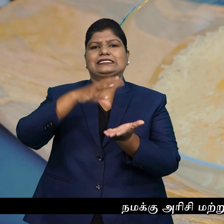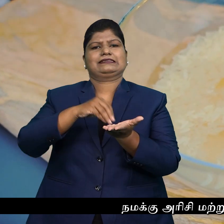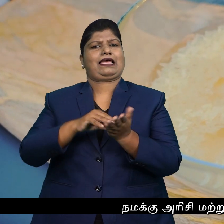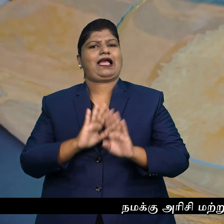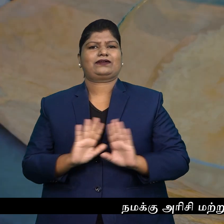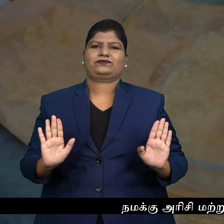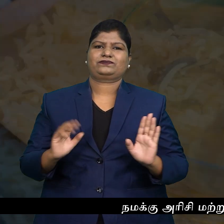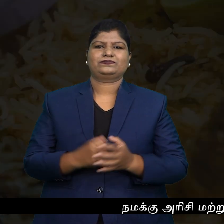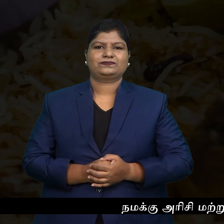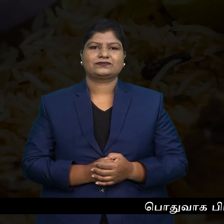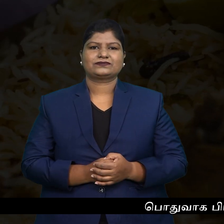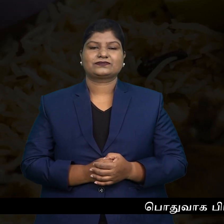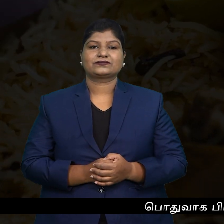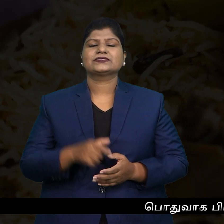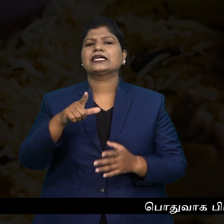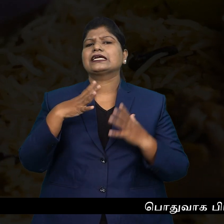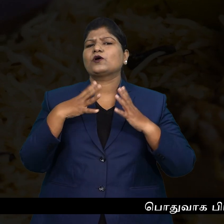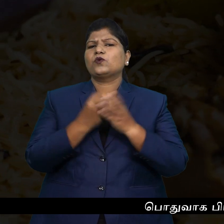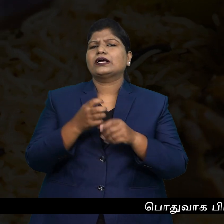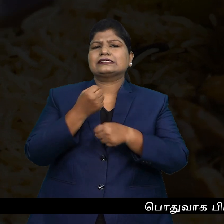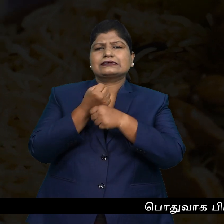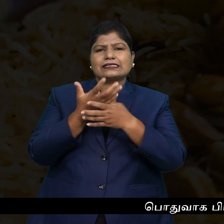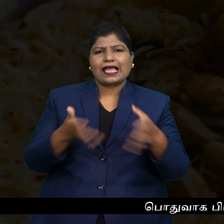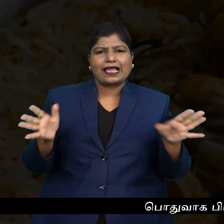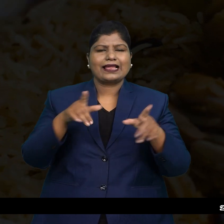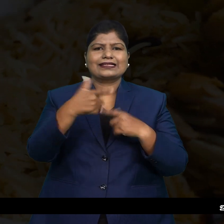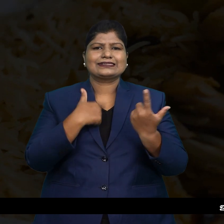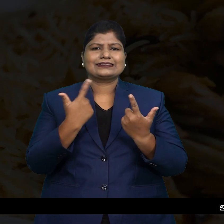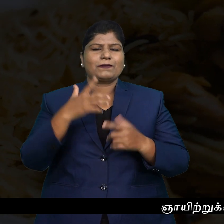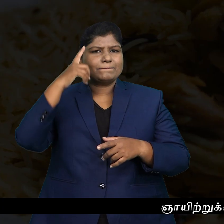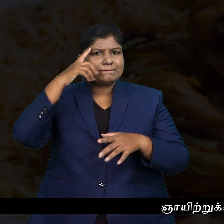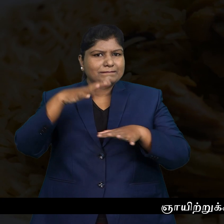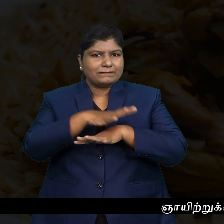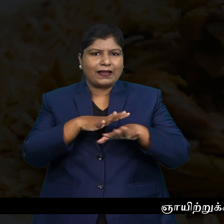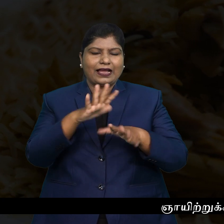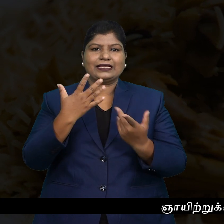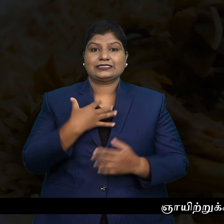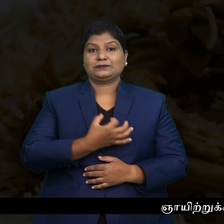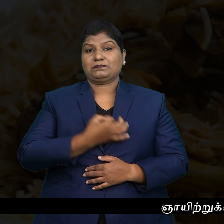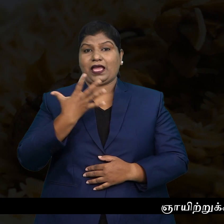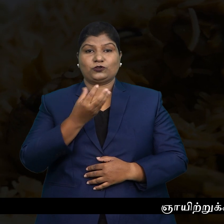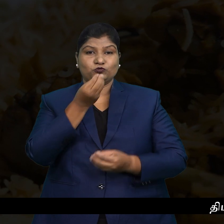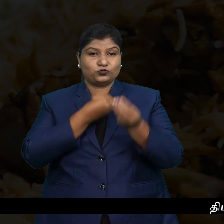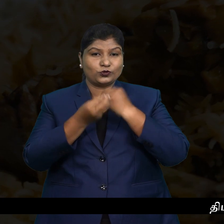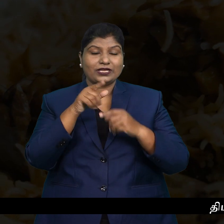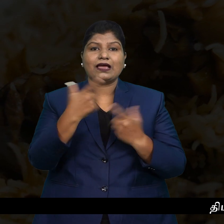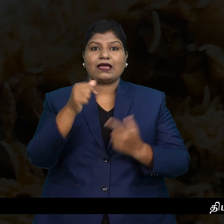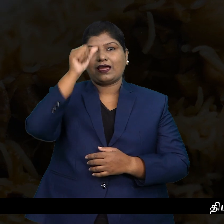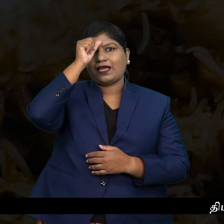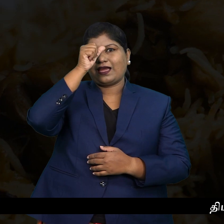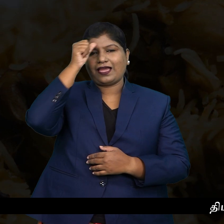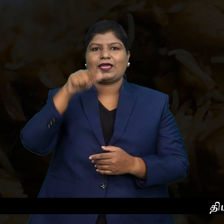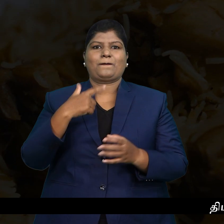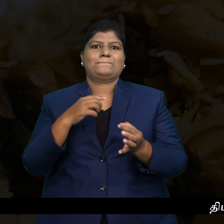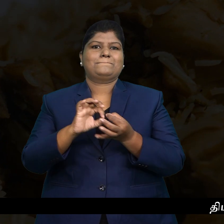பிரியாணி போன்ற சிறப்பு உணவுகளை ஞாயிற்றுக்கிழமைகளில் சாப்பிட திட்டமிடுவோம். பிரியாணி போன்ற உணவுகளை தயாரிக்க